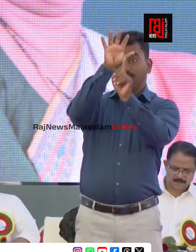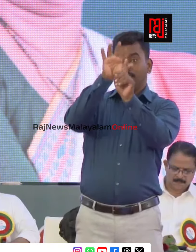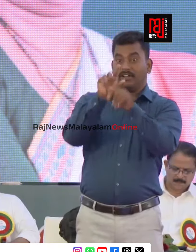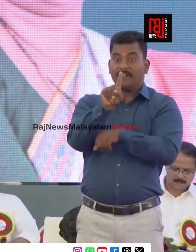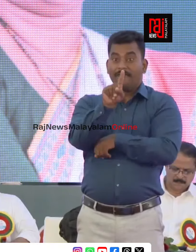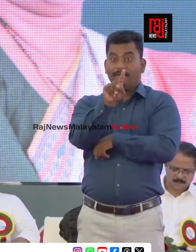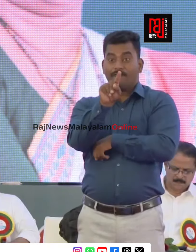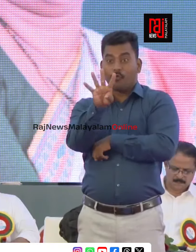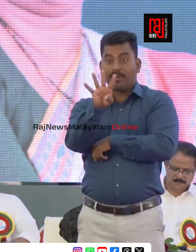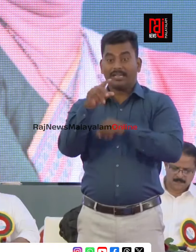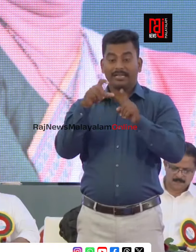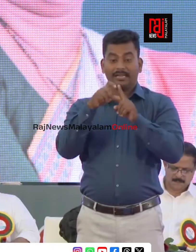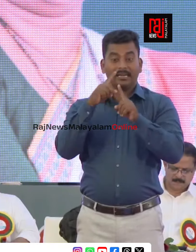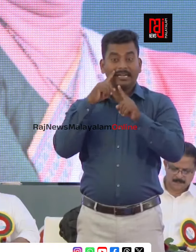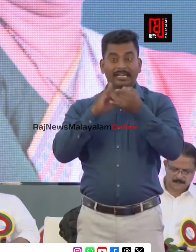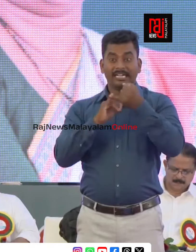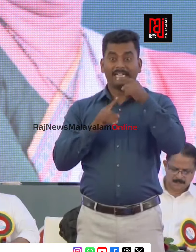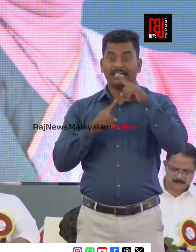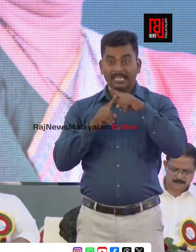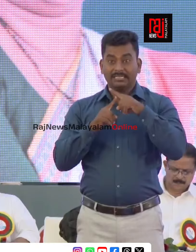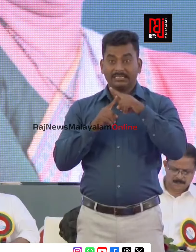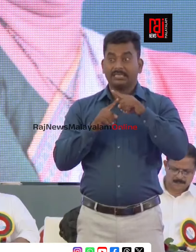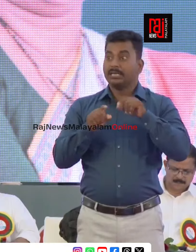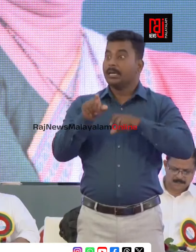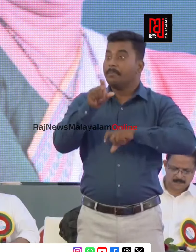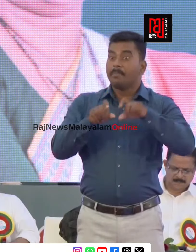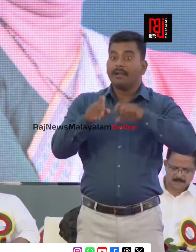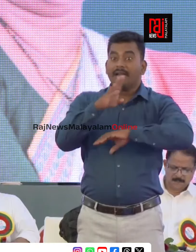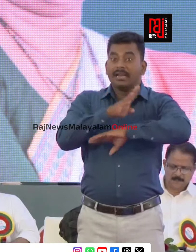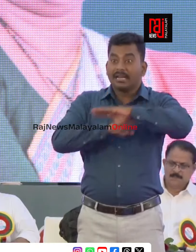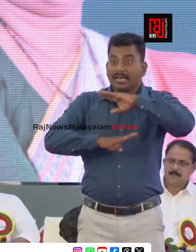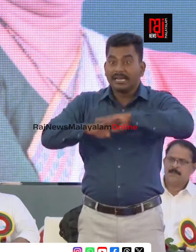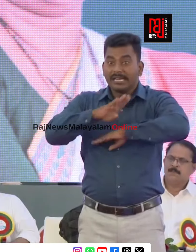ഭിന്നശേഷി വിഭാഗത്തിൽപ്പെട്ടവരുടെ സേവനങ്ങൾ